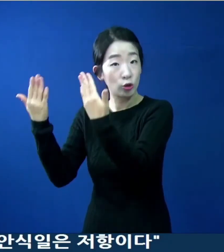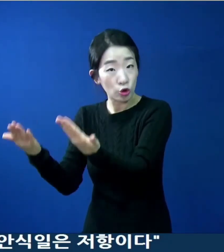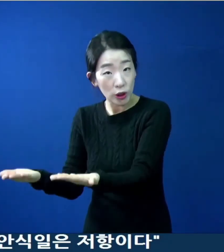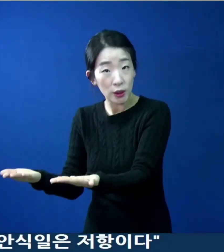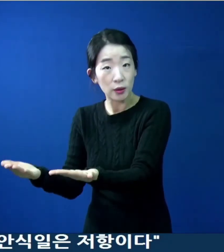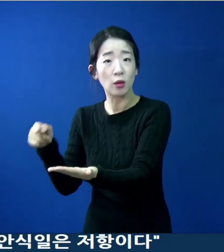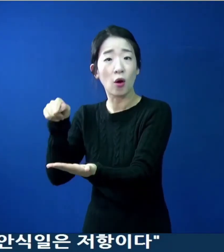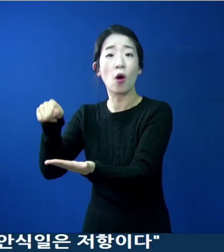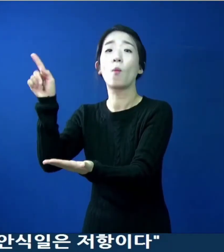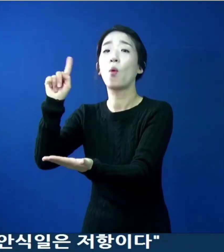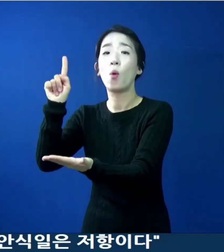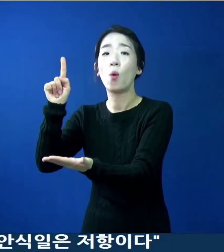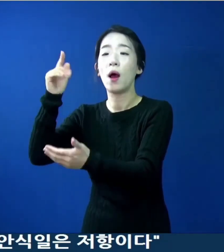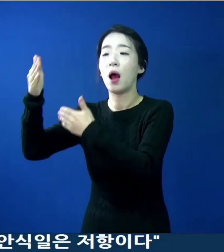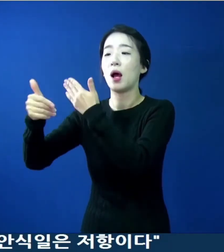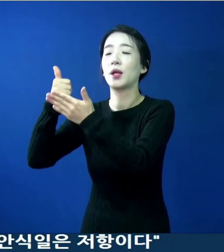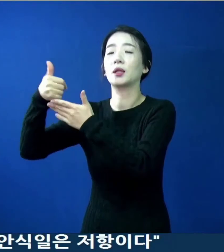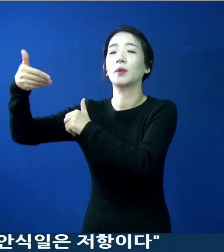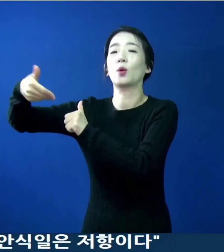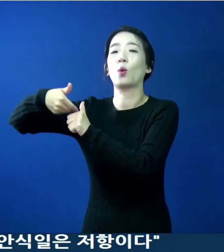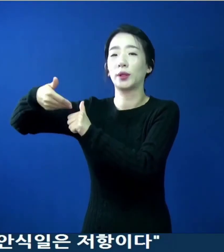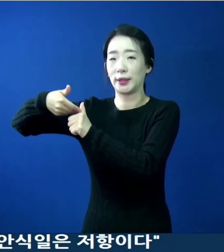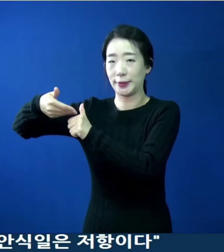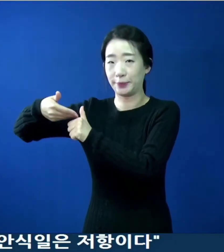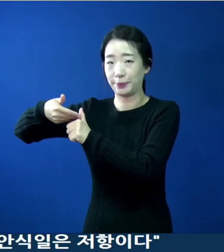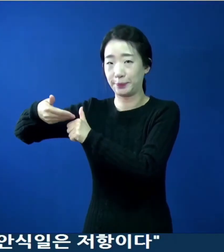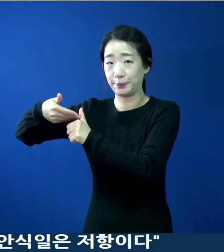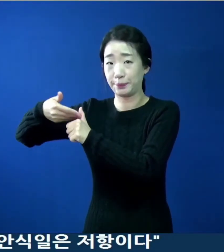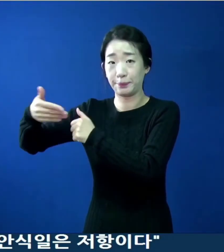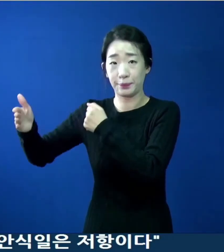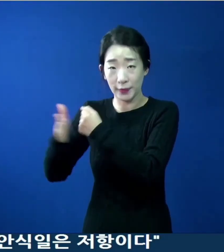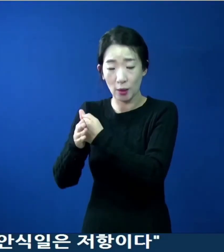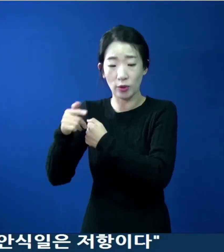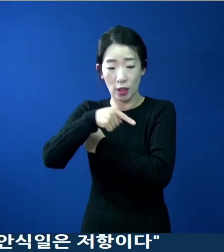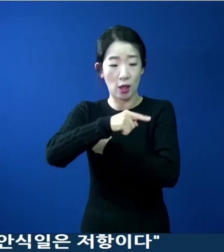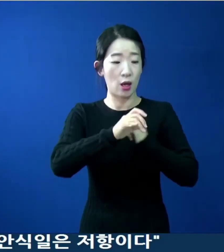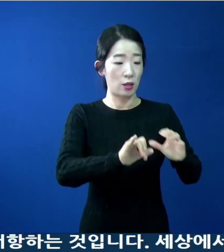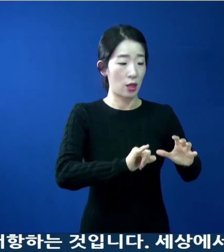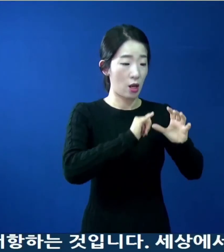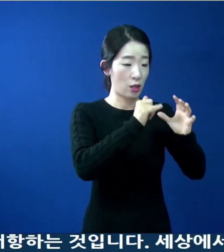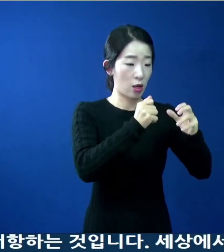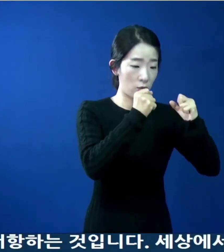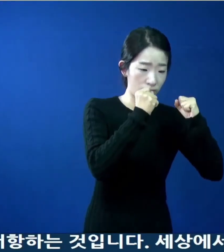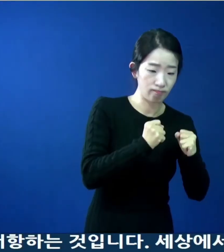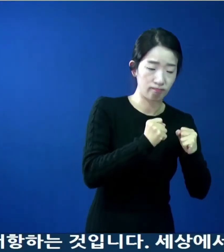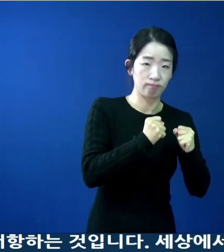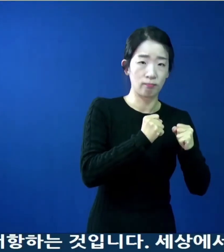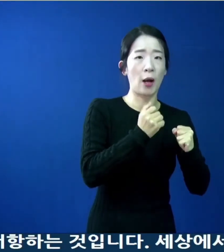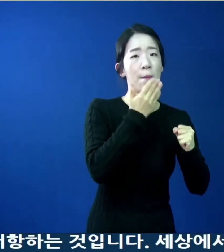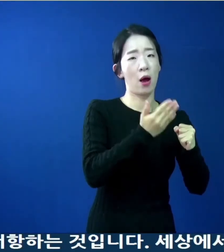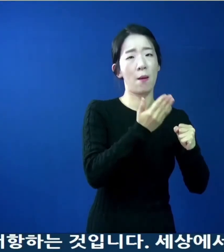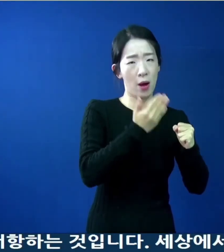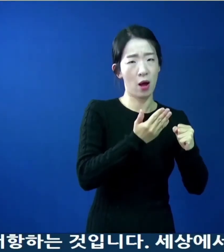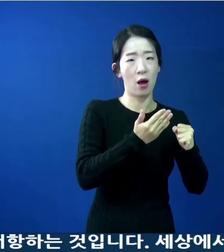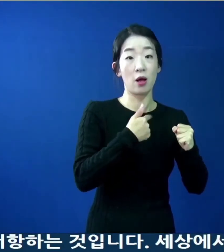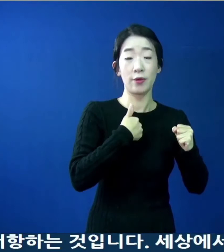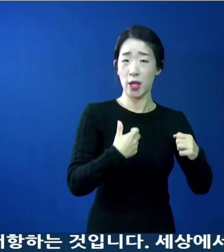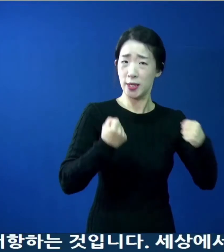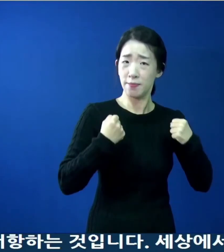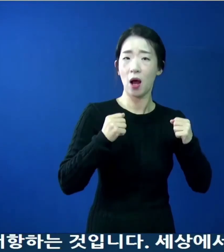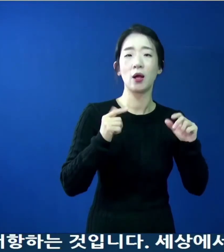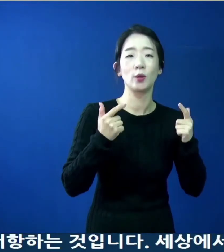하나님이 공급해 주시는 것으로 세상에서 성공하고 생존하는 것, 이것을 오히려 내 힘이